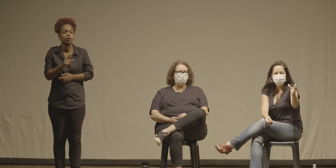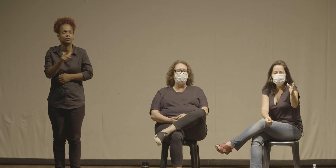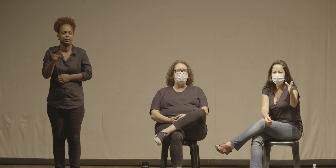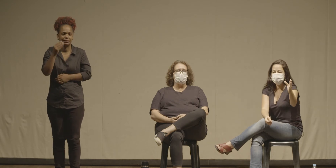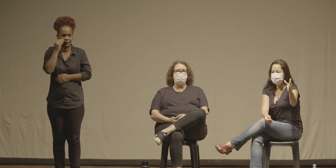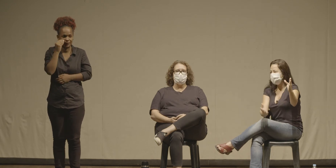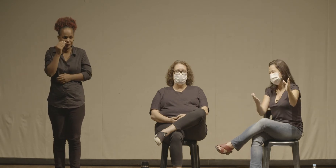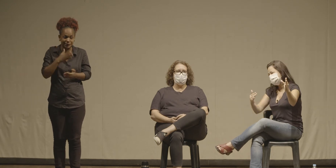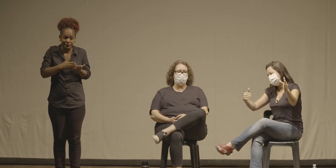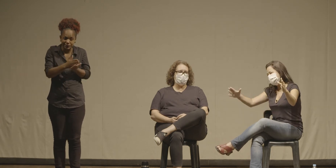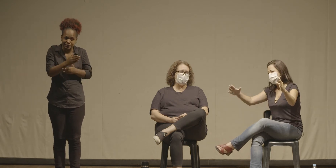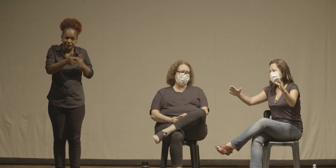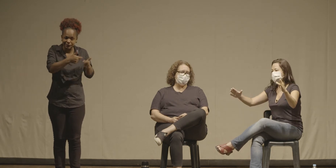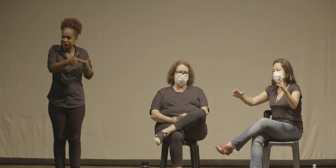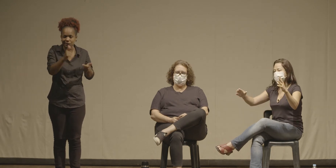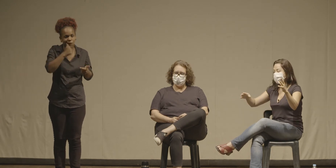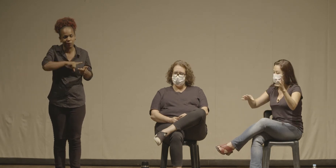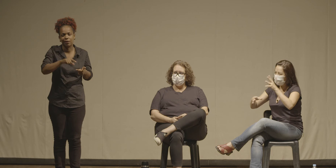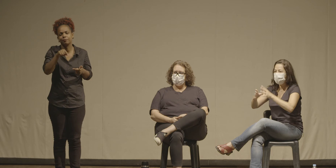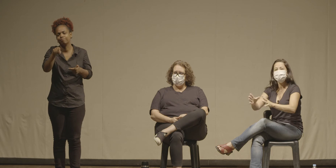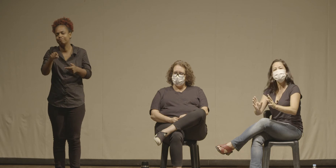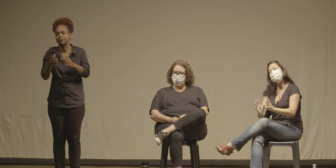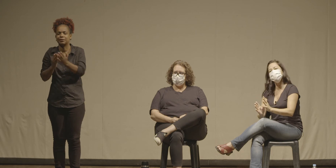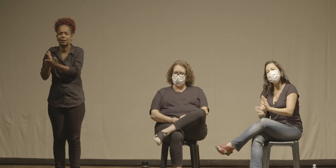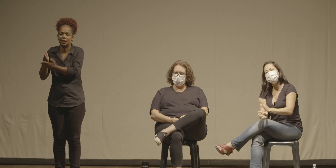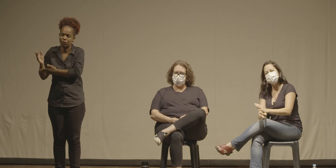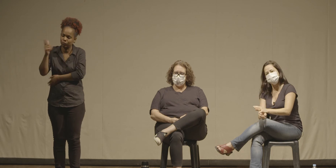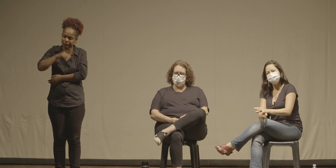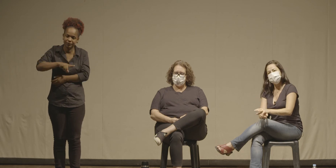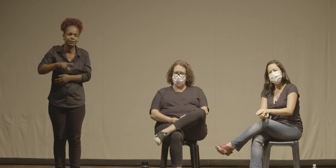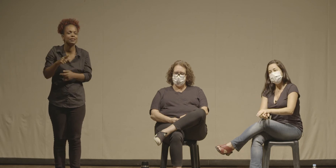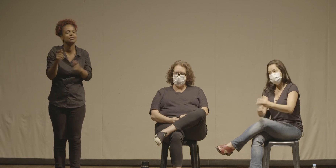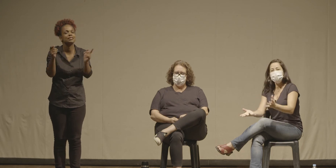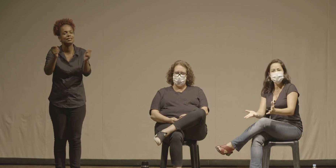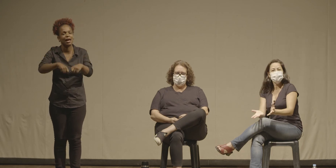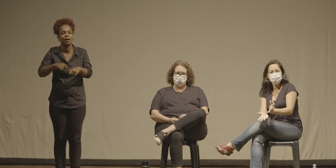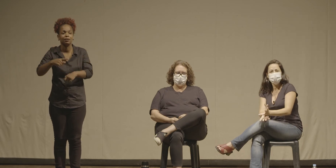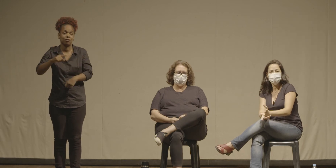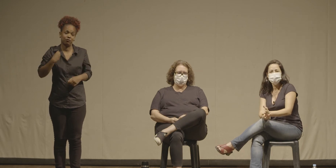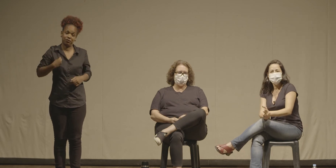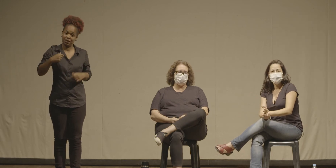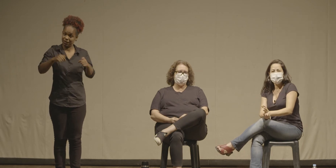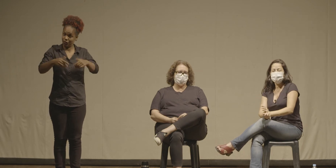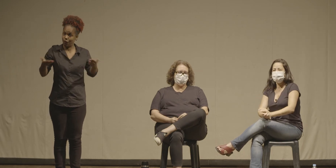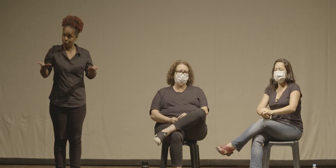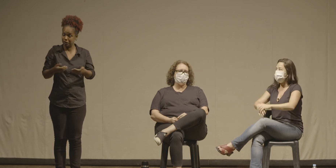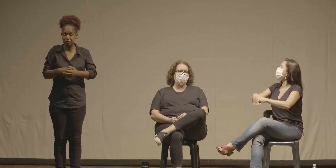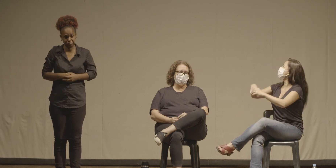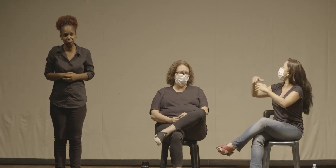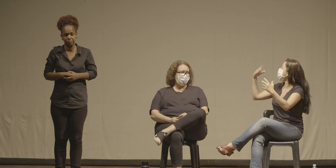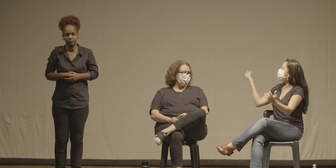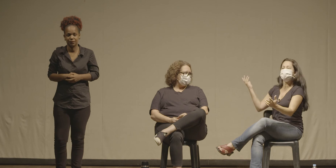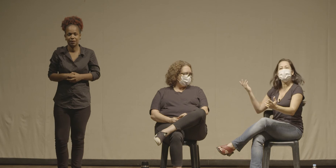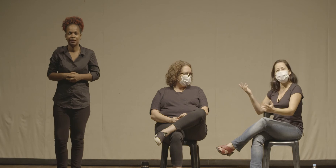por aqui, não consegue, você tenta por aqui, não consegue, uma hora você vai achar um caminho. E estamos aqui hoje, né?